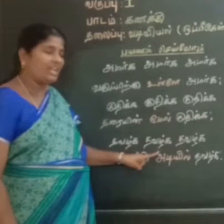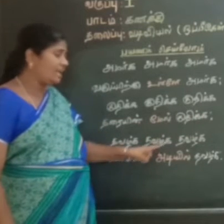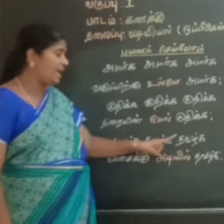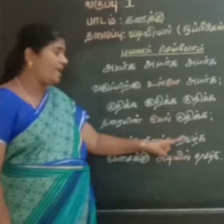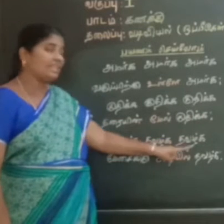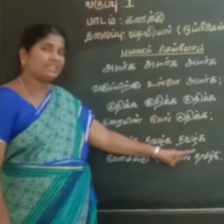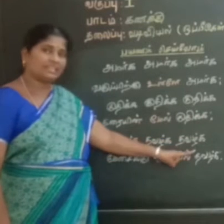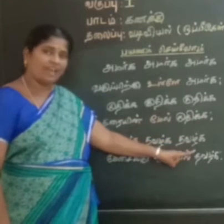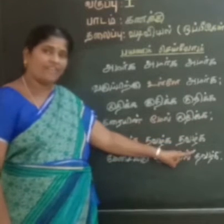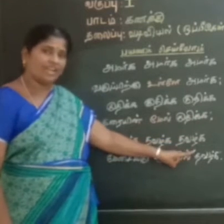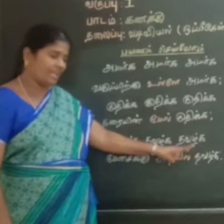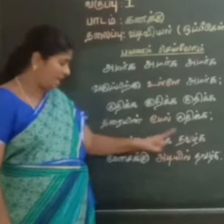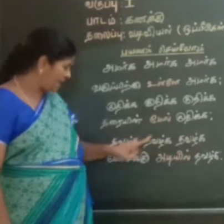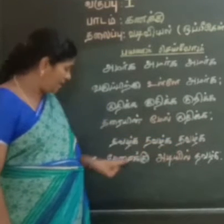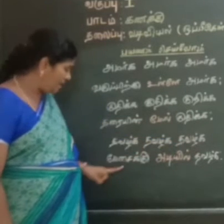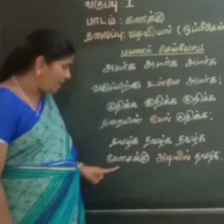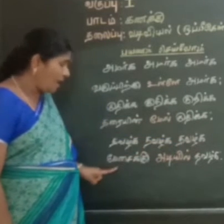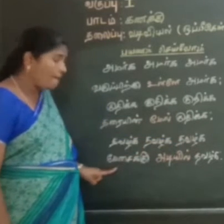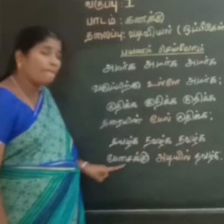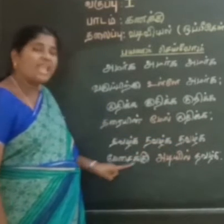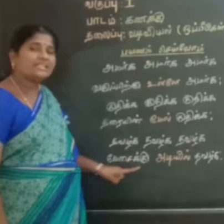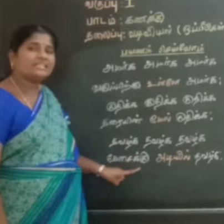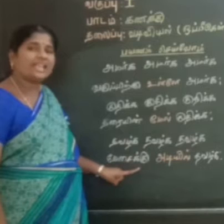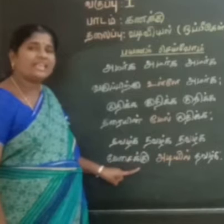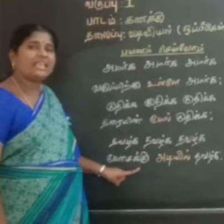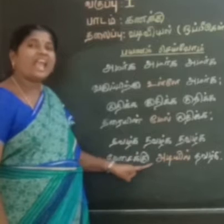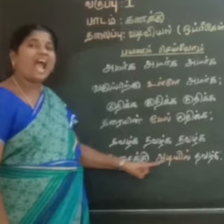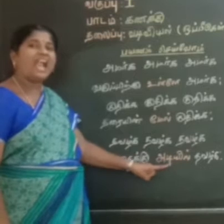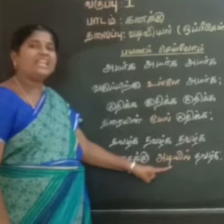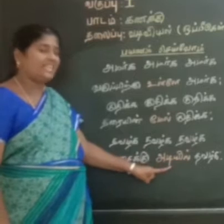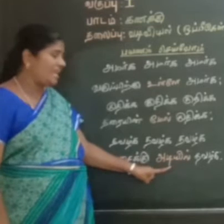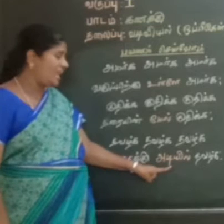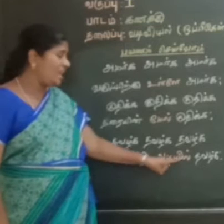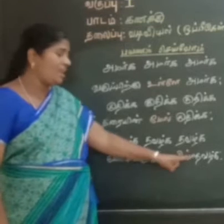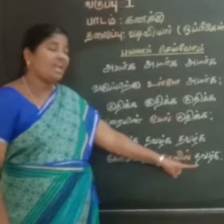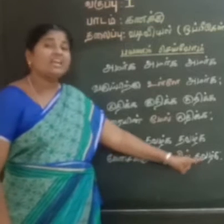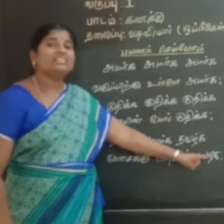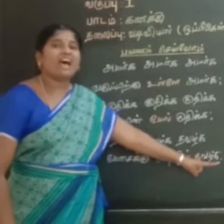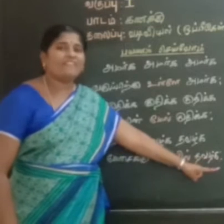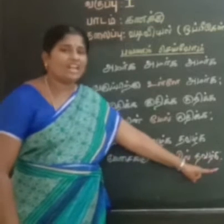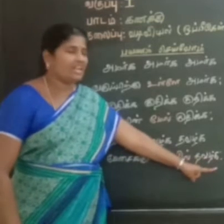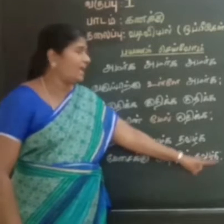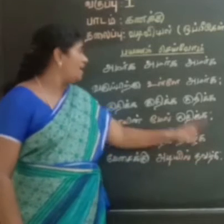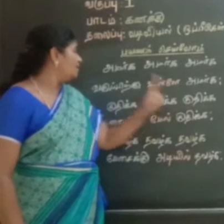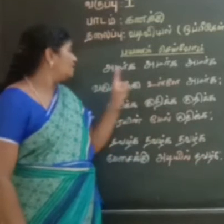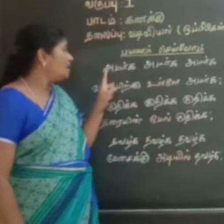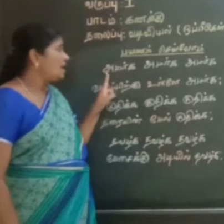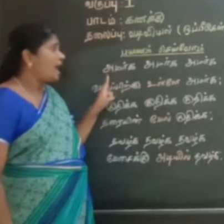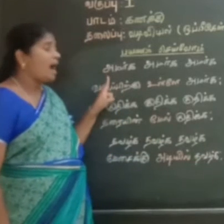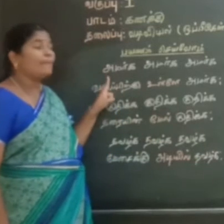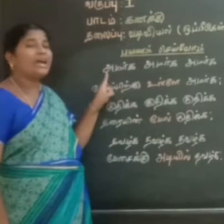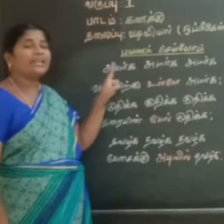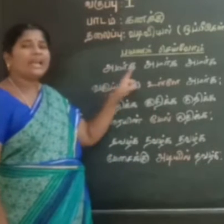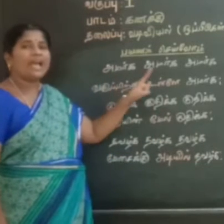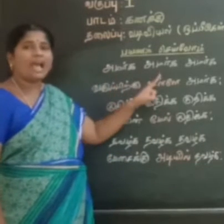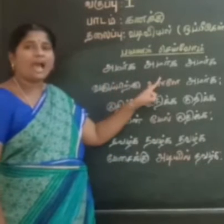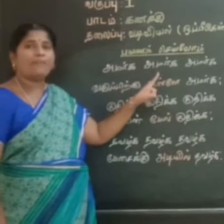தபல்க தபல்க, மேசைக்கு அடியில் தபல்க. அமர்க